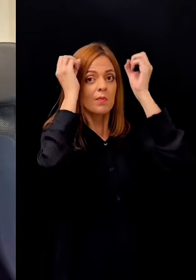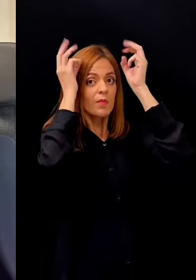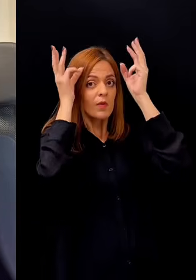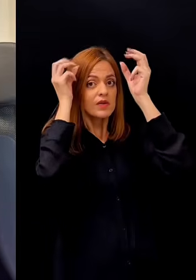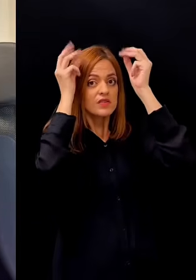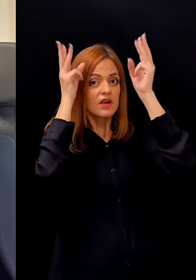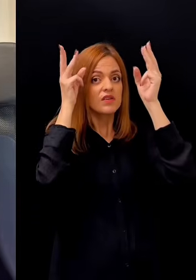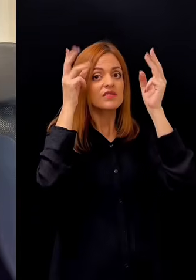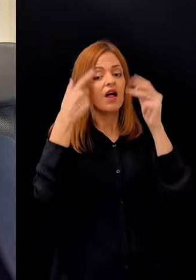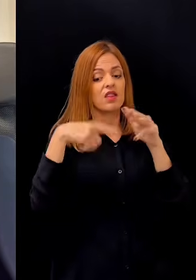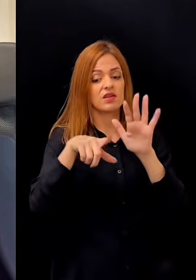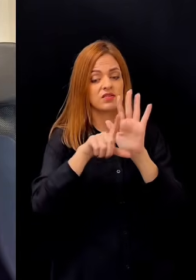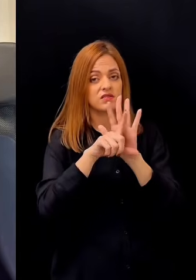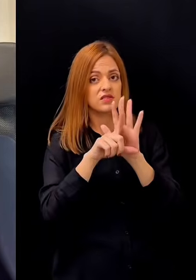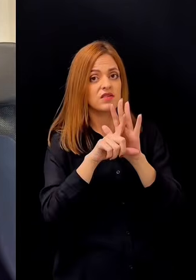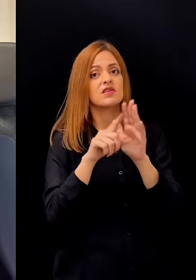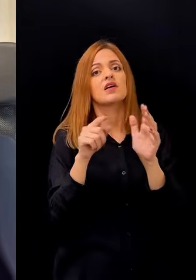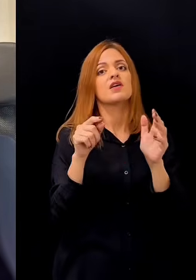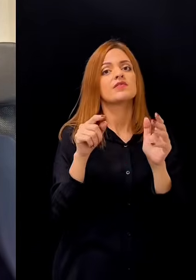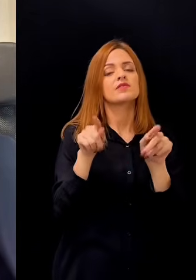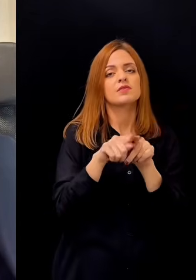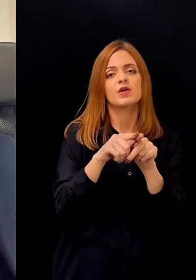profetas, os salmos.